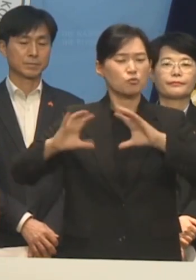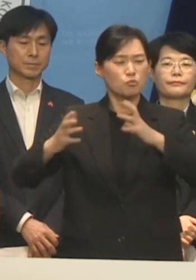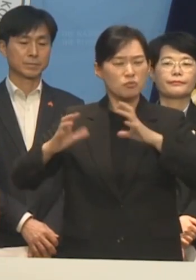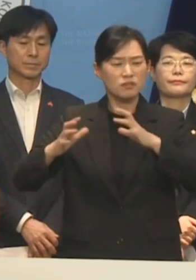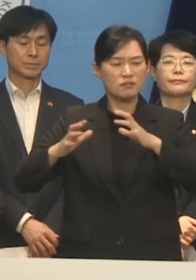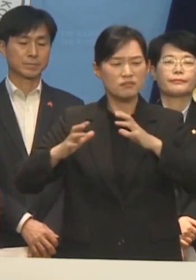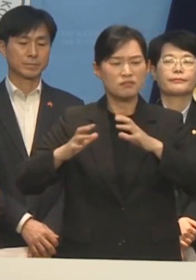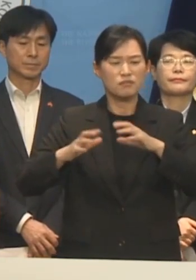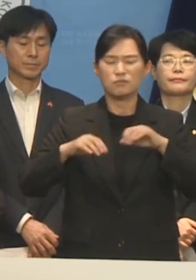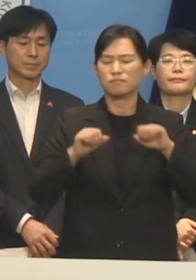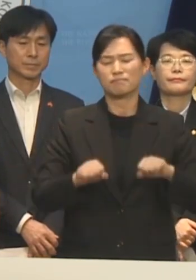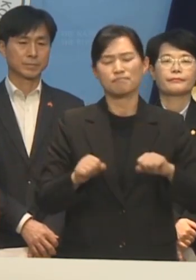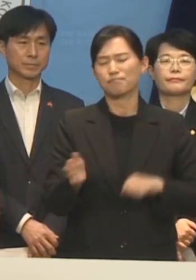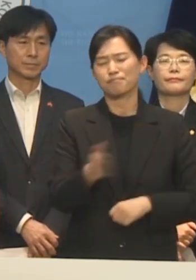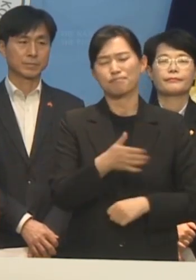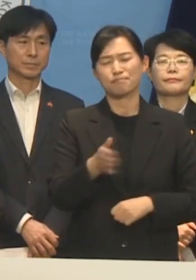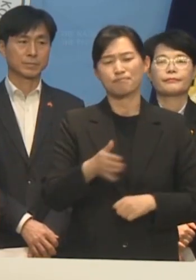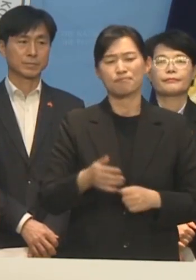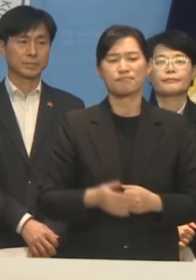국가는 존재하지 않았습니다.